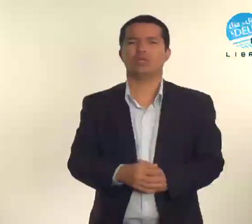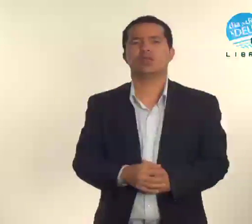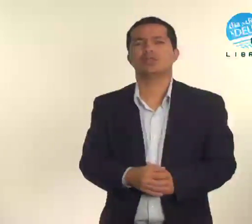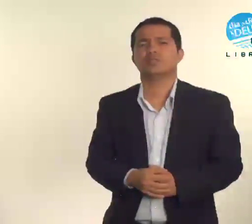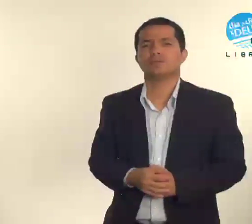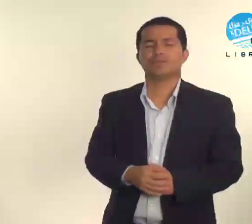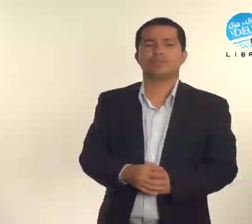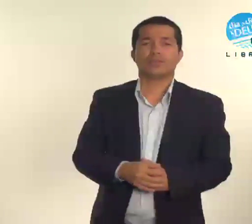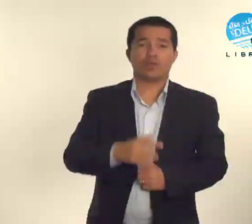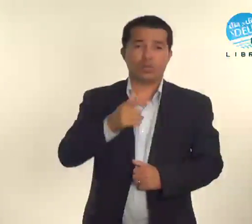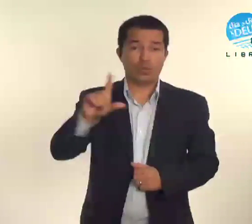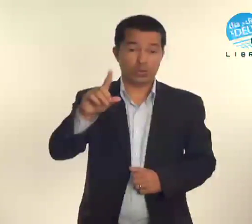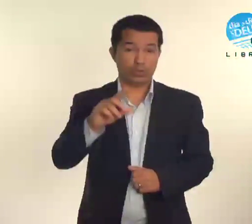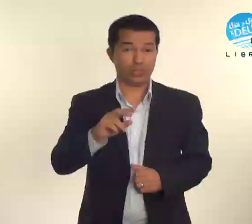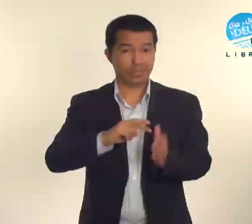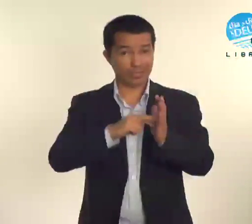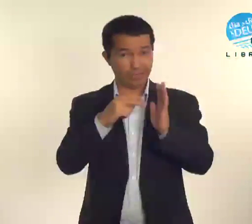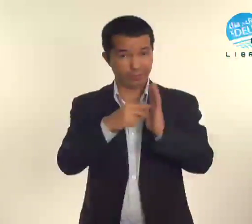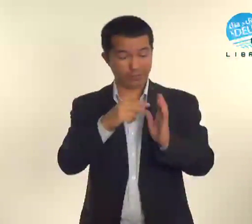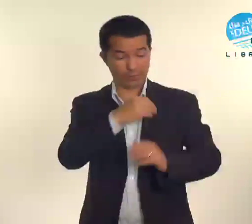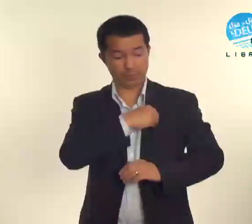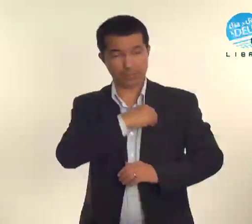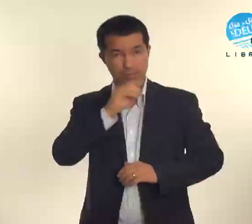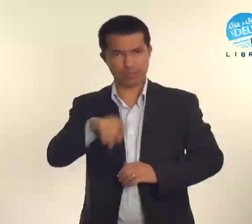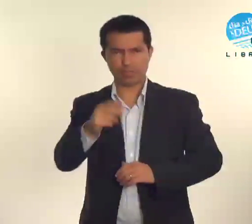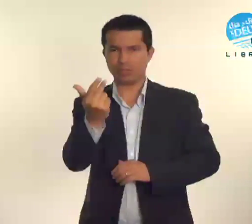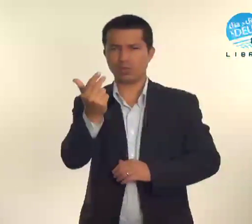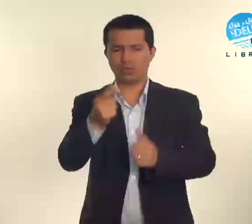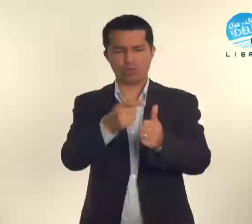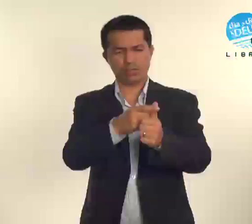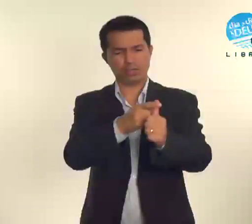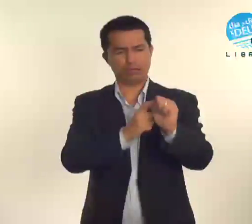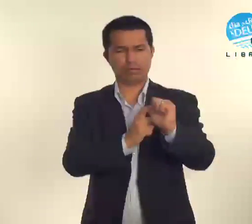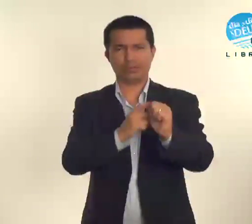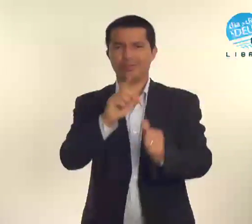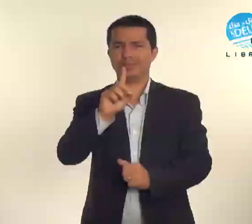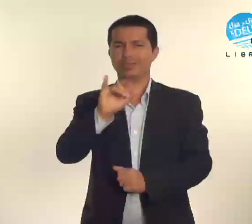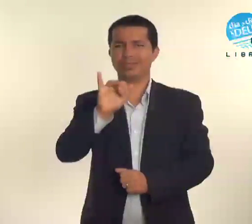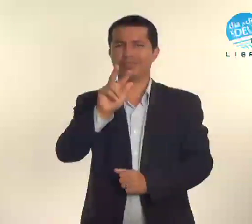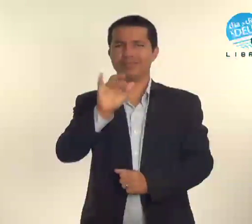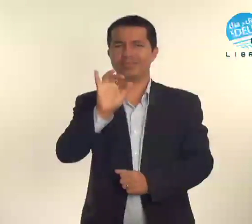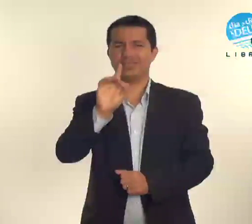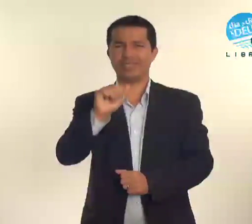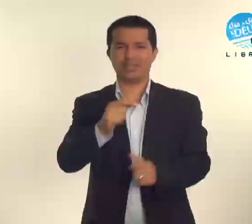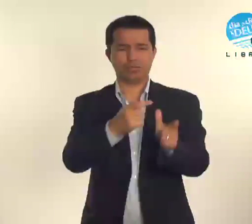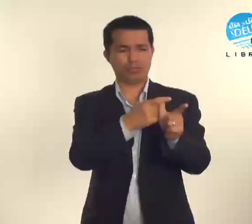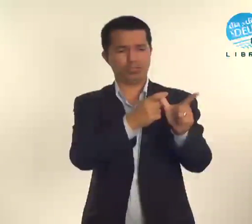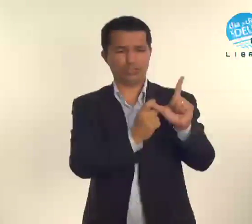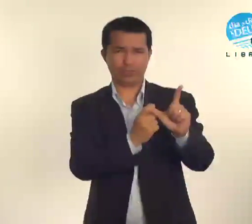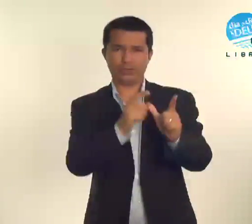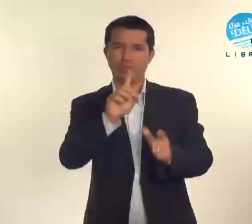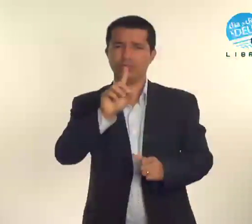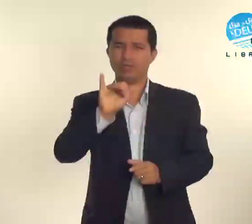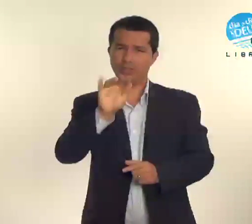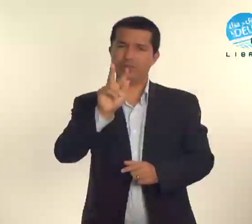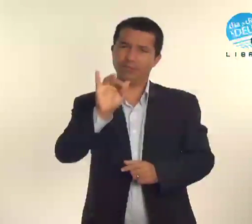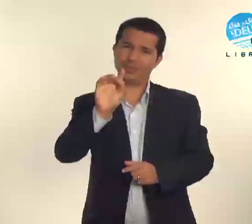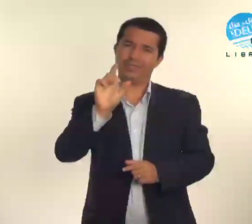uma palavra que quer dizer dívida, não pagar o que se deve, deixar de cumprir com o dever. E Jesus usou a